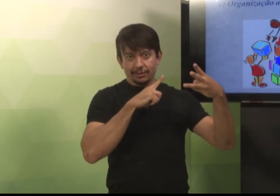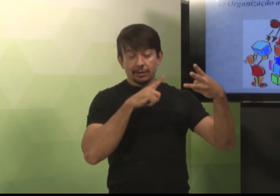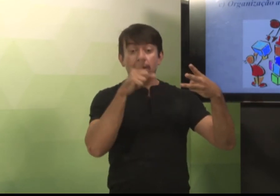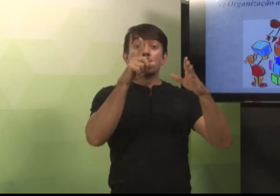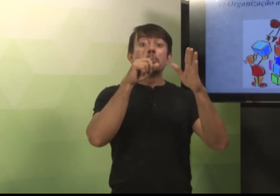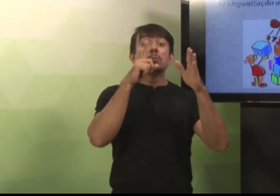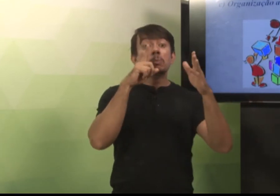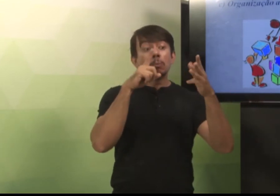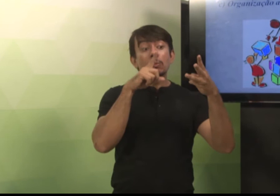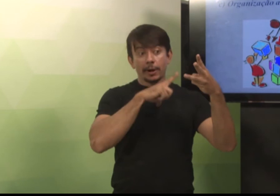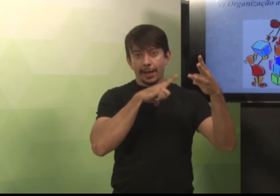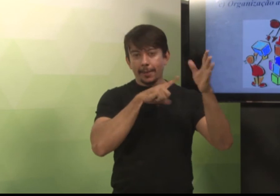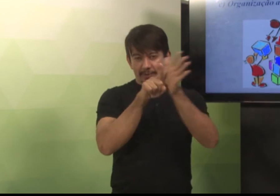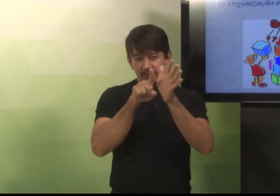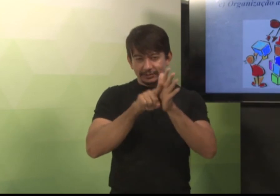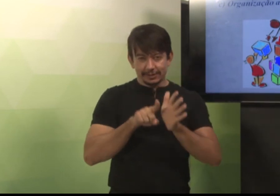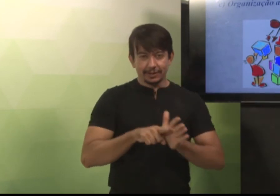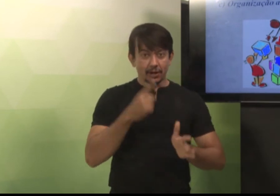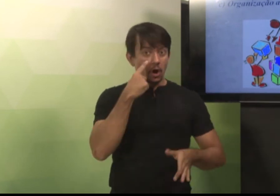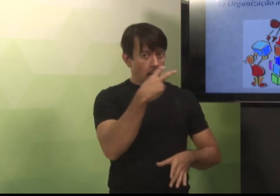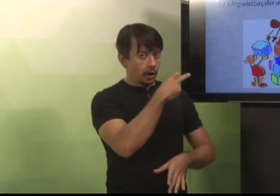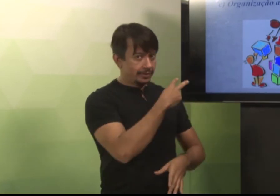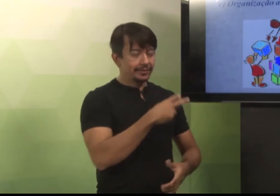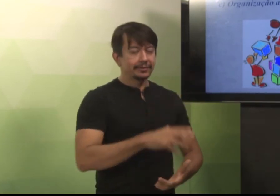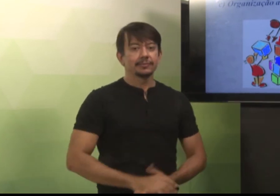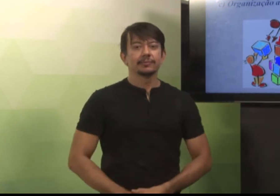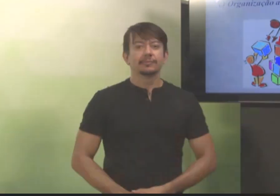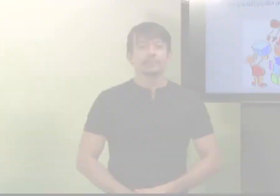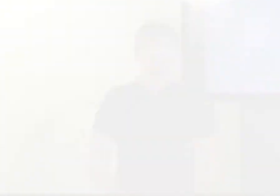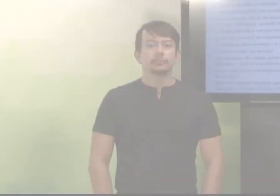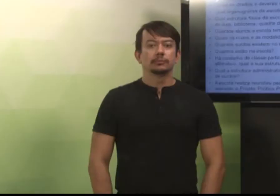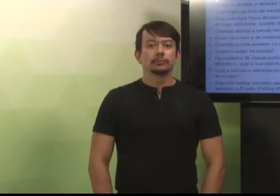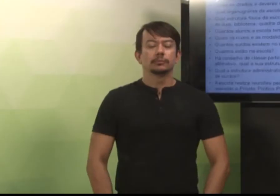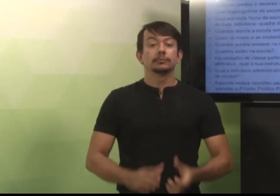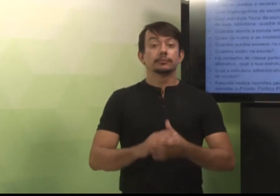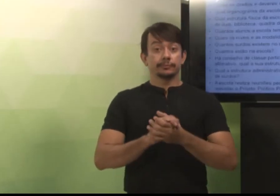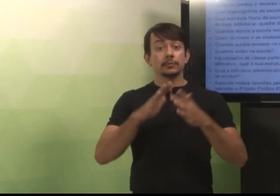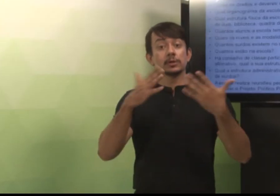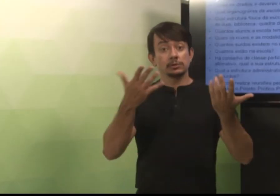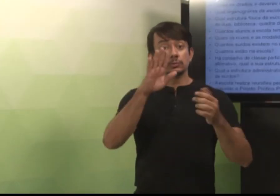administrativo. Então, temos aqui algumas perguntas referentes a isso.